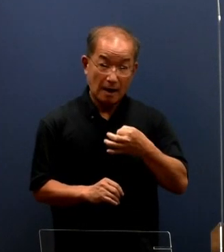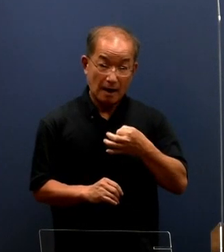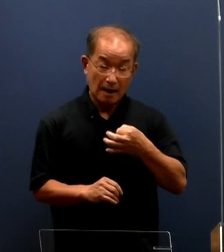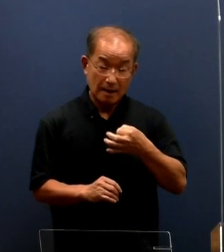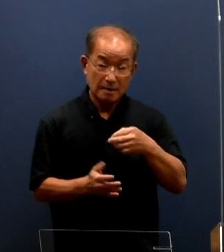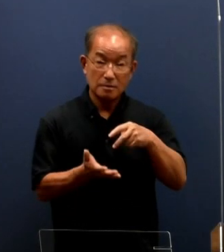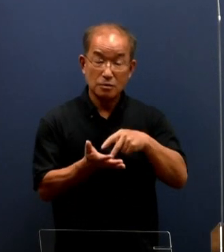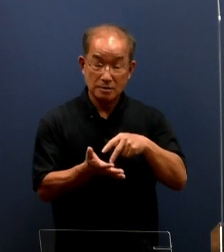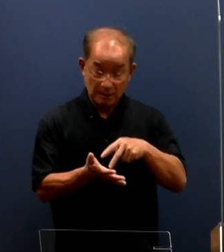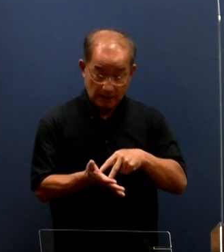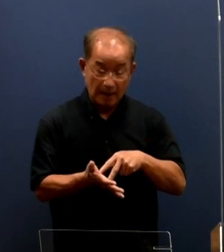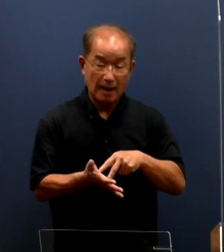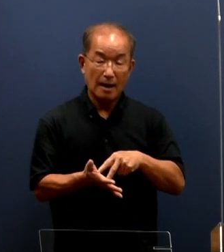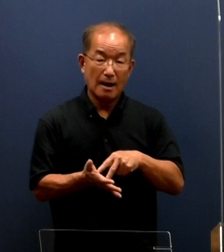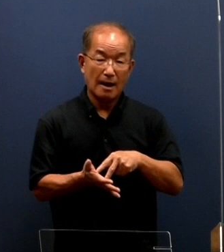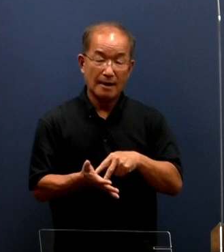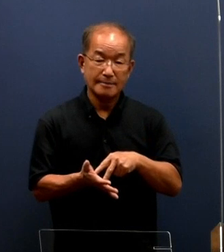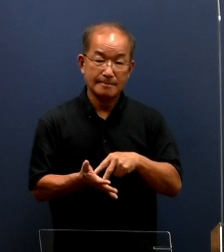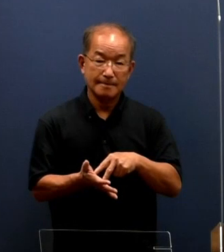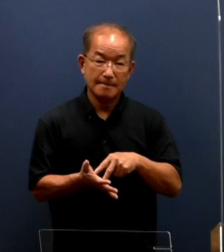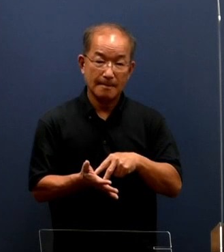は、